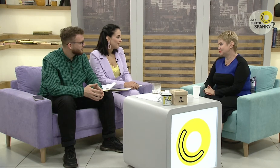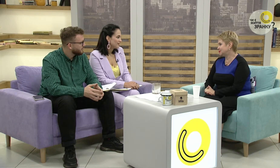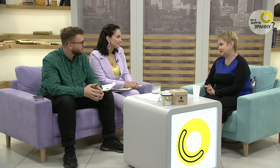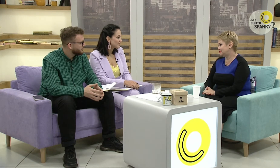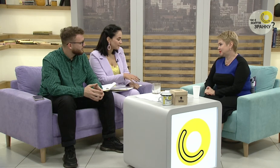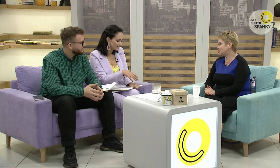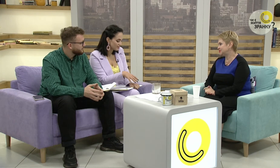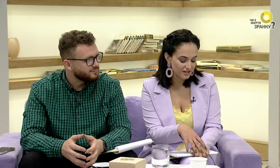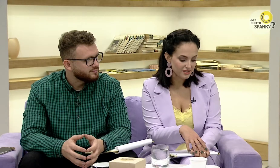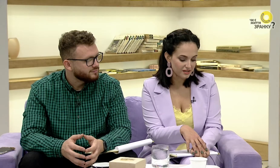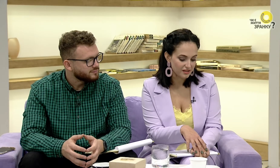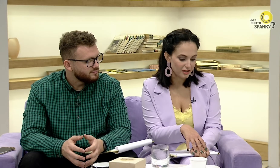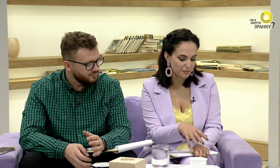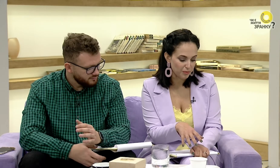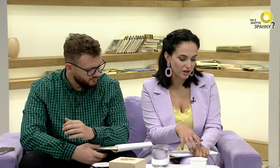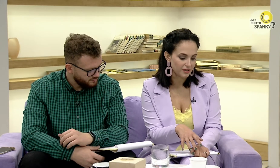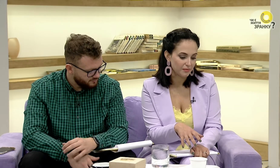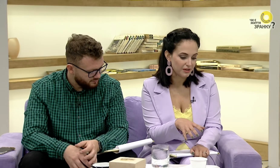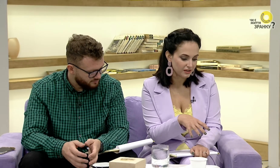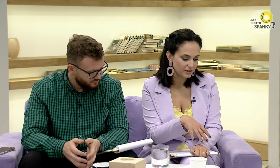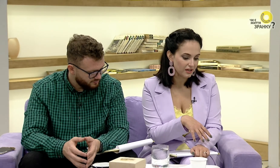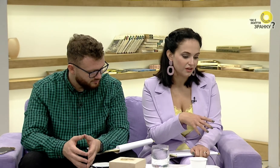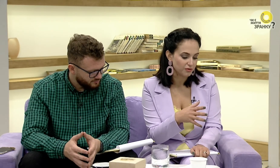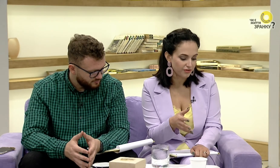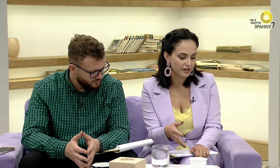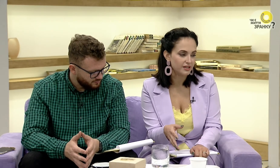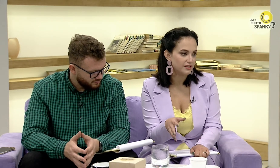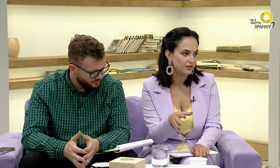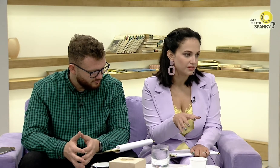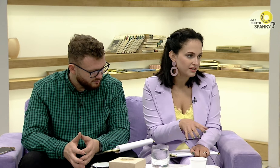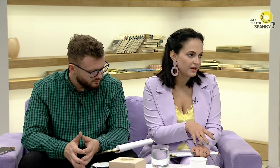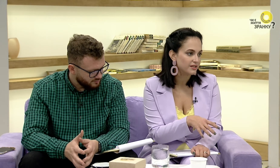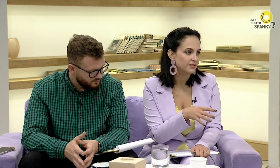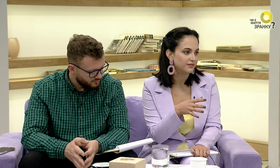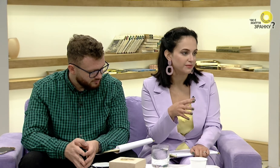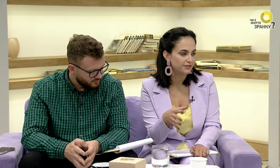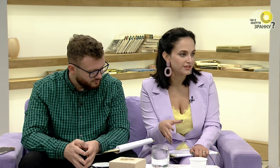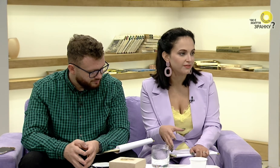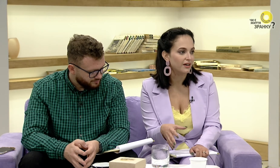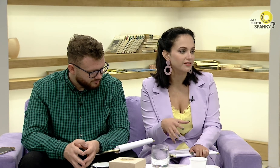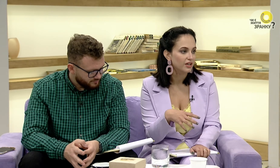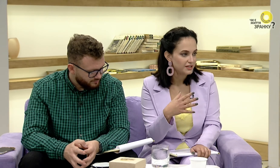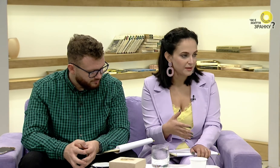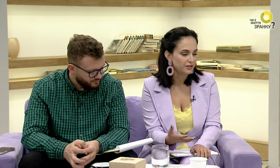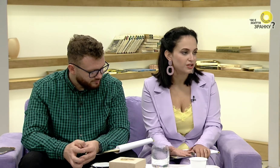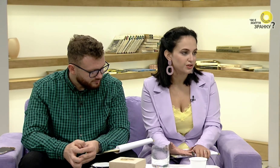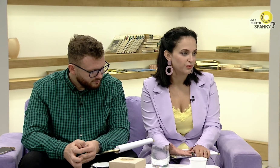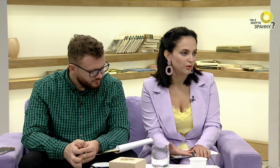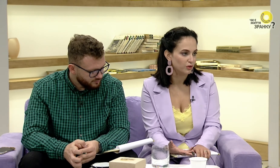это большое зрелище. Наскільки зараз популярно перекладання конференцій, концертів, там, фестивалів саме на жестову мову? Тому